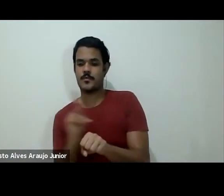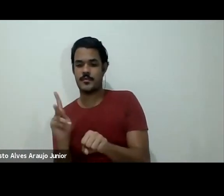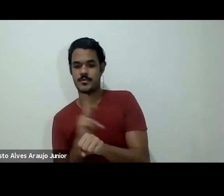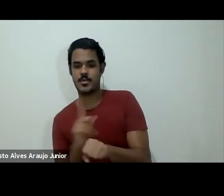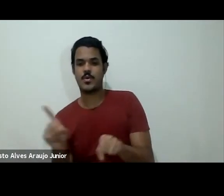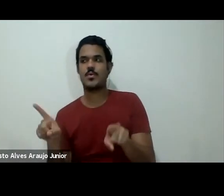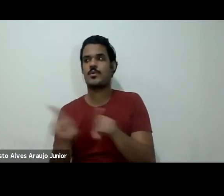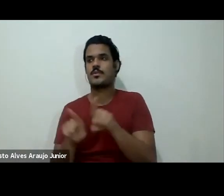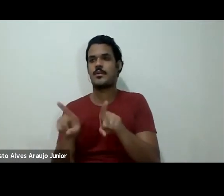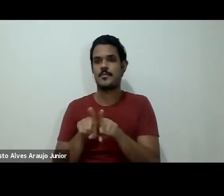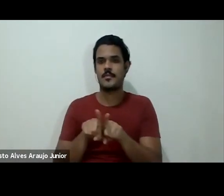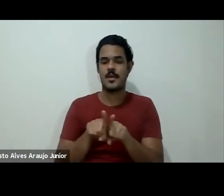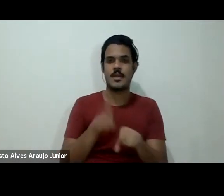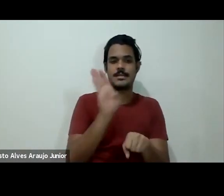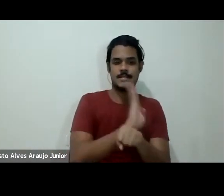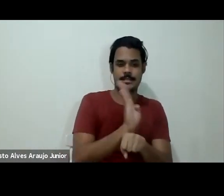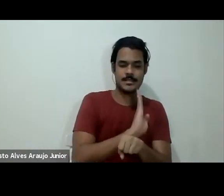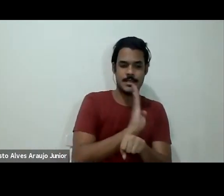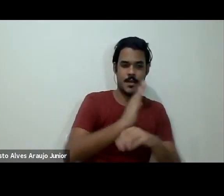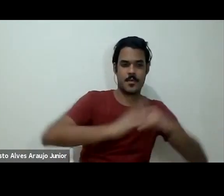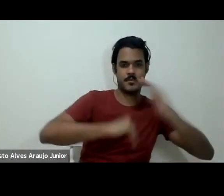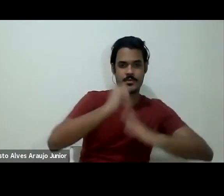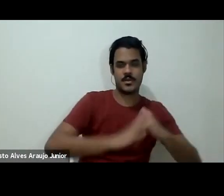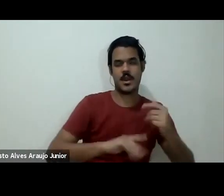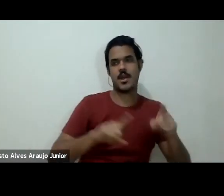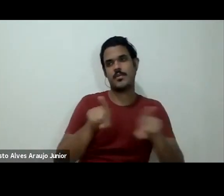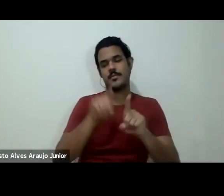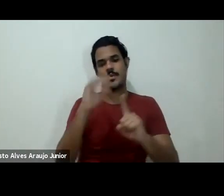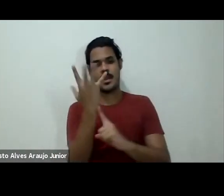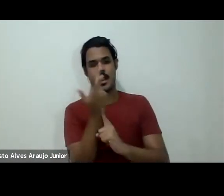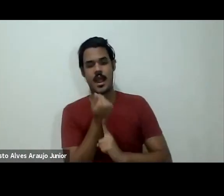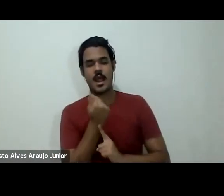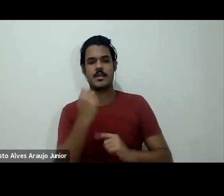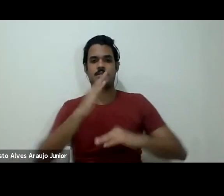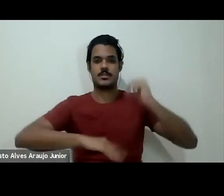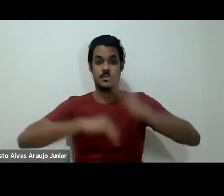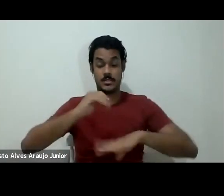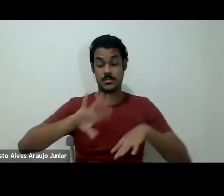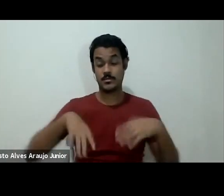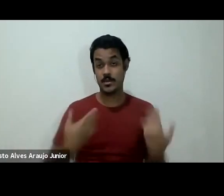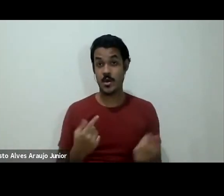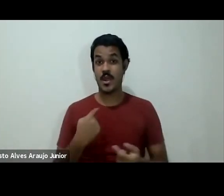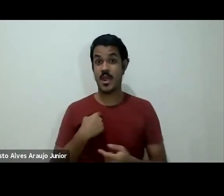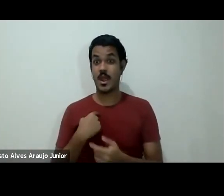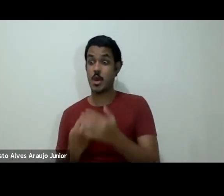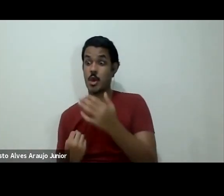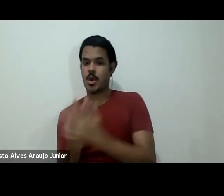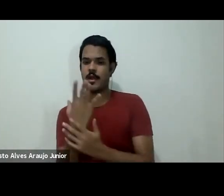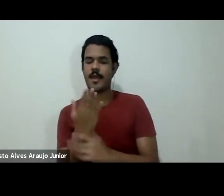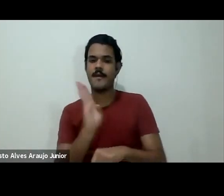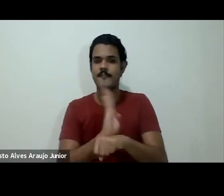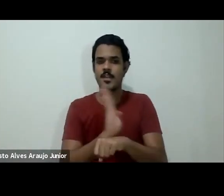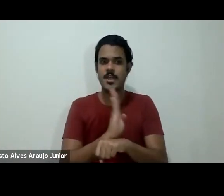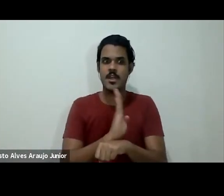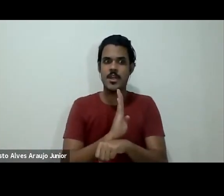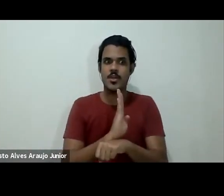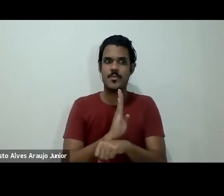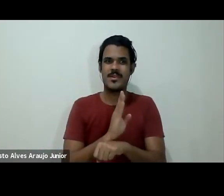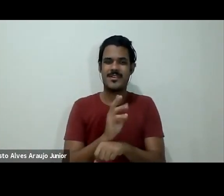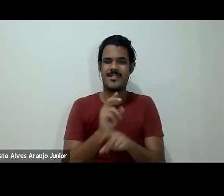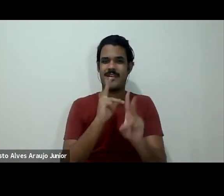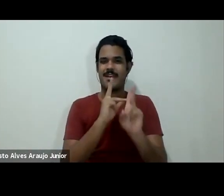enquanto cineasta, enquanto artista. Minha prática enquanto criadora de filme já não é mais a mesma desde que a gente